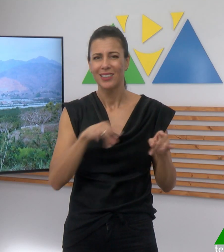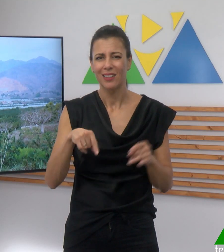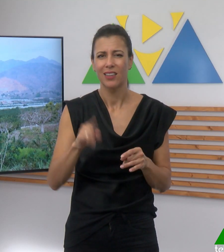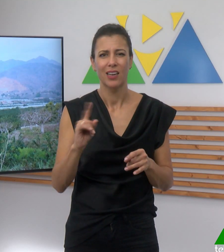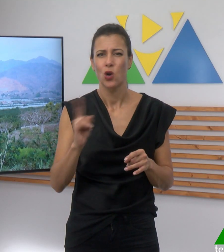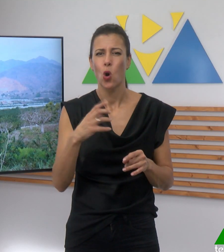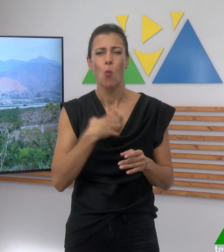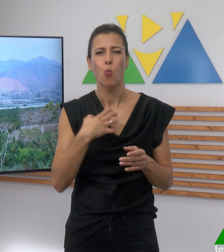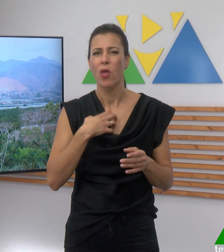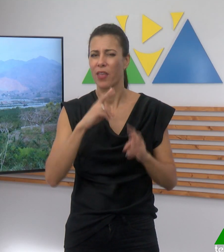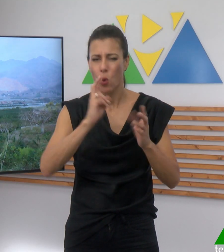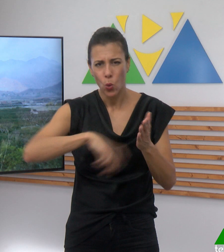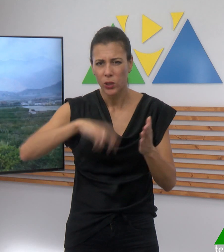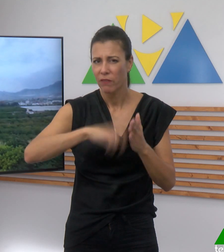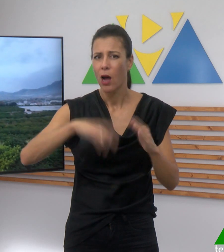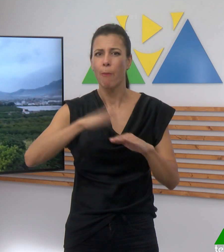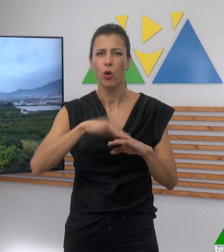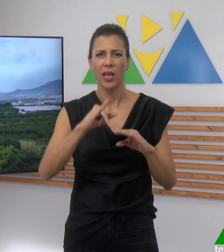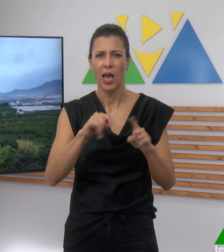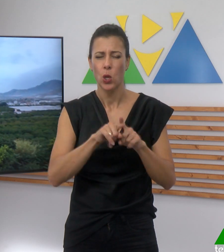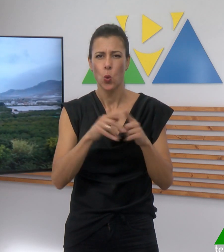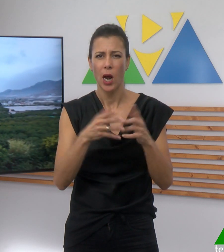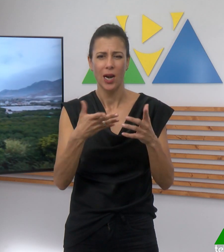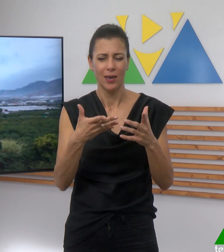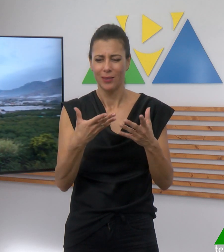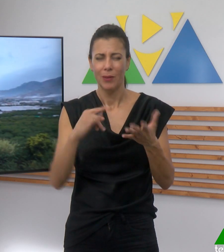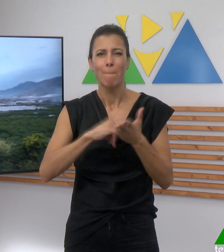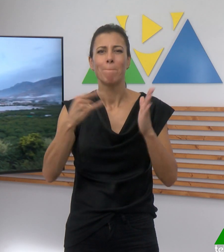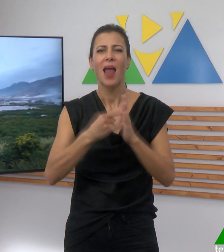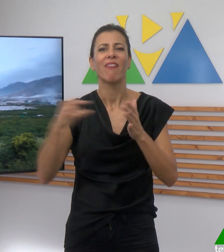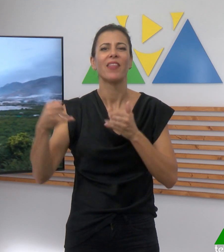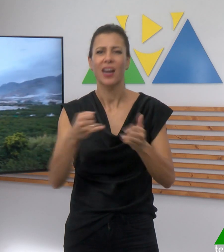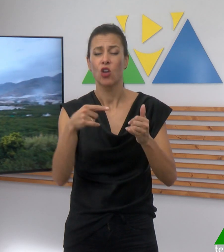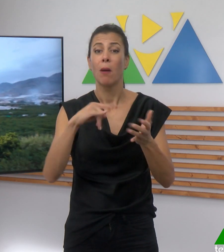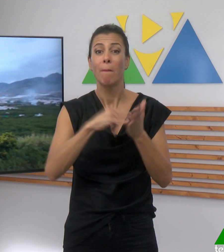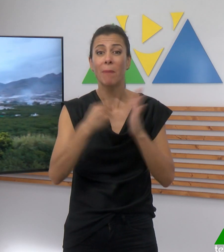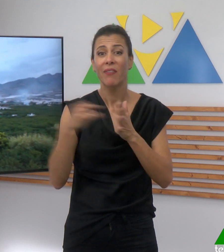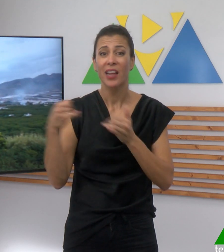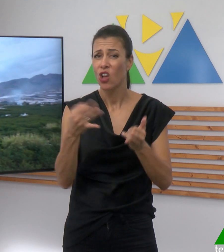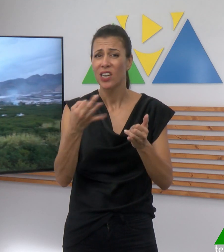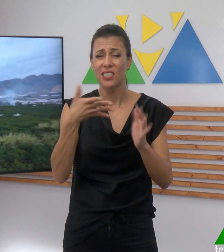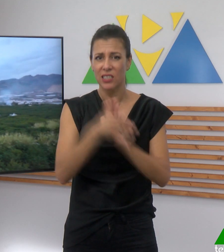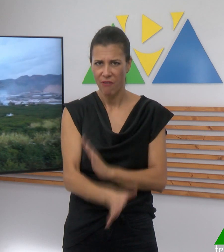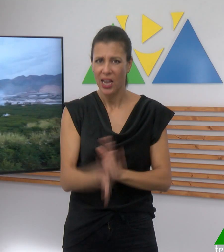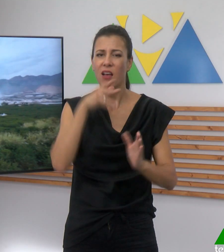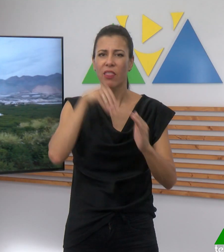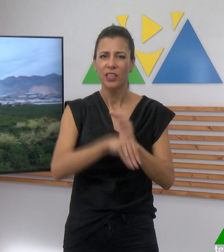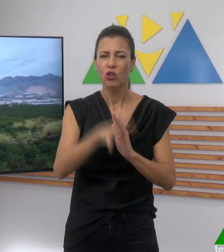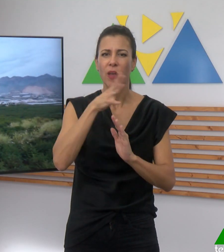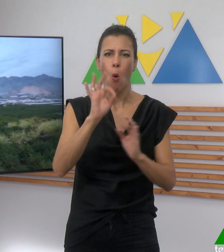se puede cultivar porque está en plan de Río estar en plan de Río que estaba o metida con agua o estaba en arenada no con lo cual